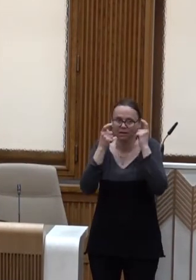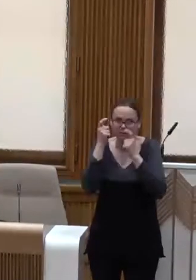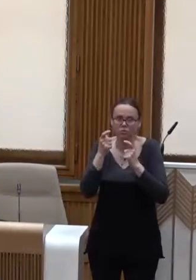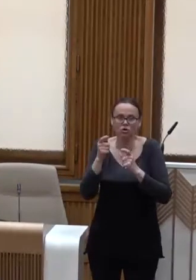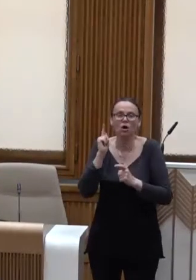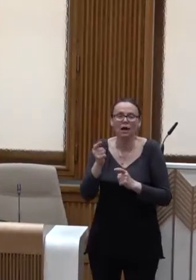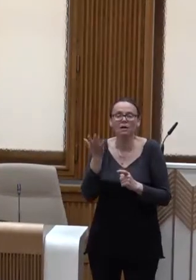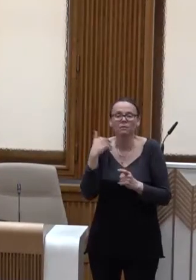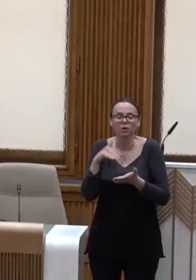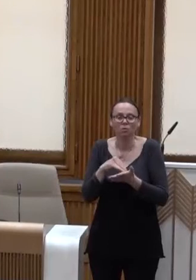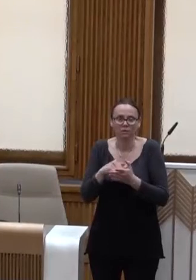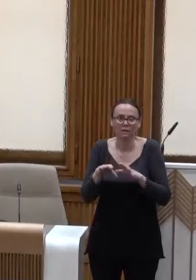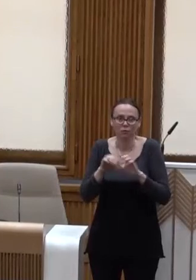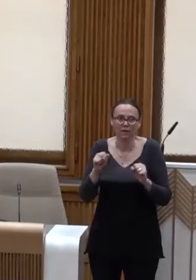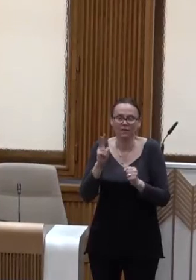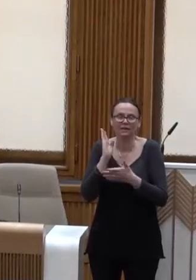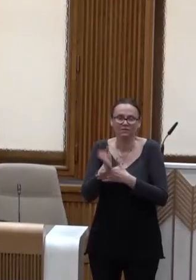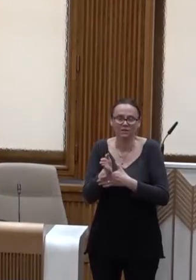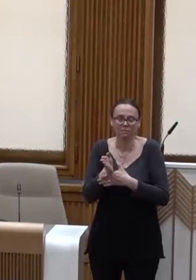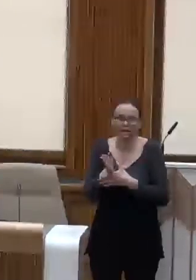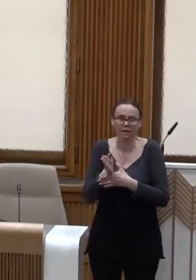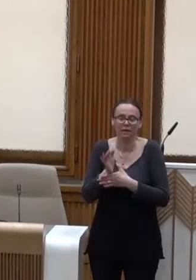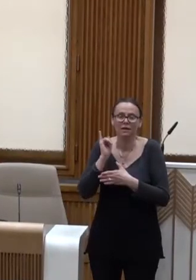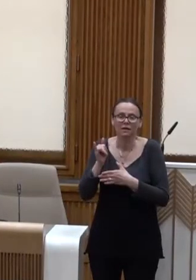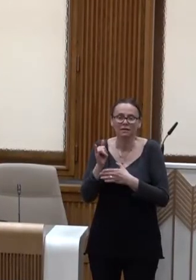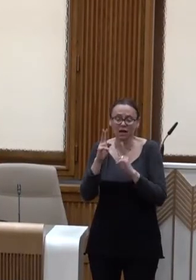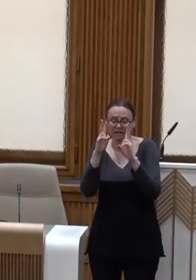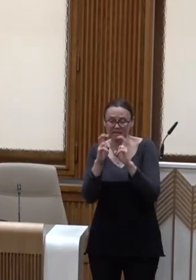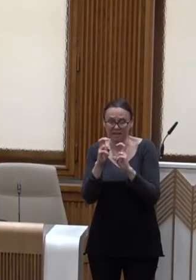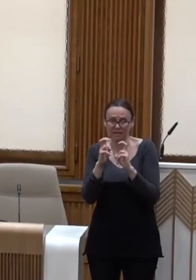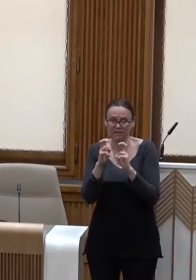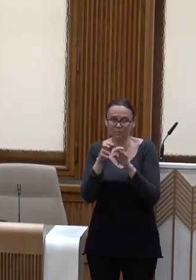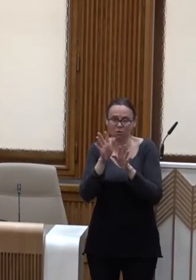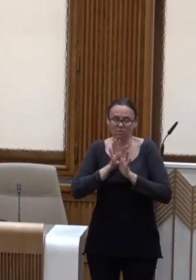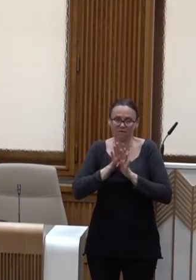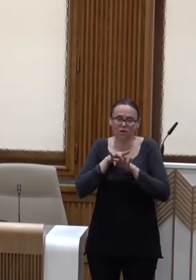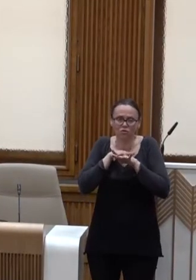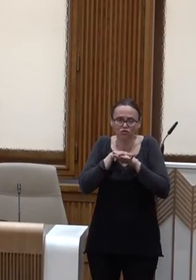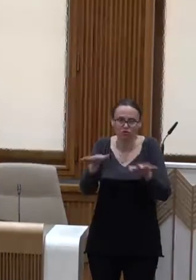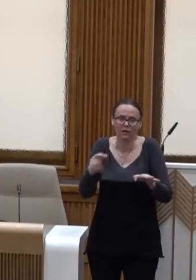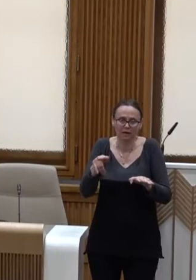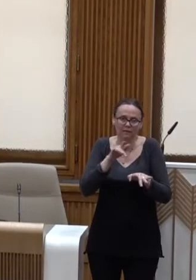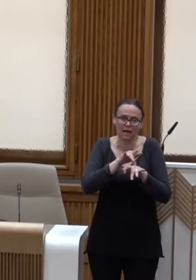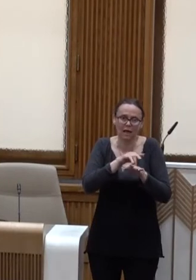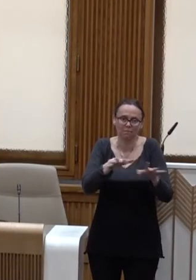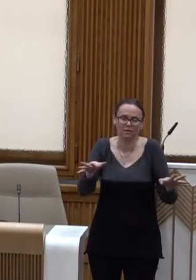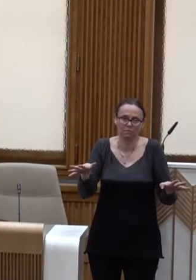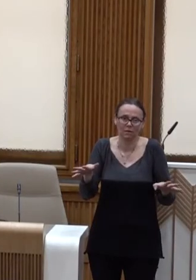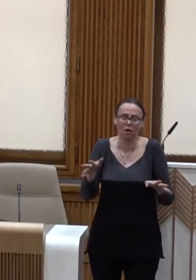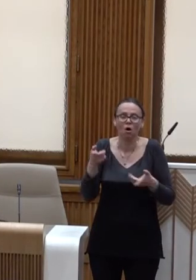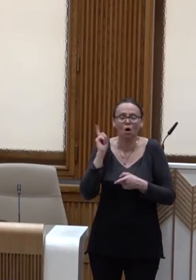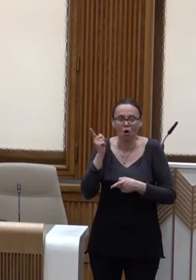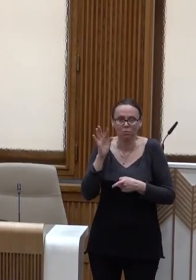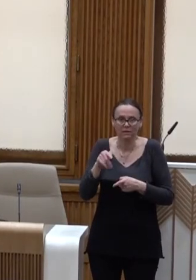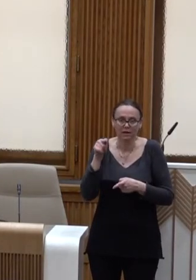bi bilo potrebno storiti v smeri, da zajezimo nevarno širjenja te epidemije. Ne. Opozarjam na to,